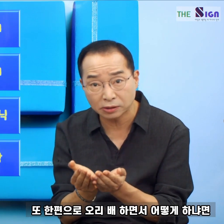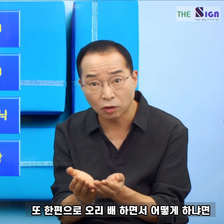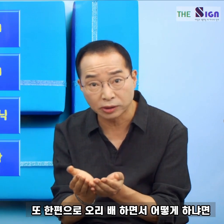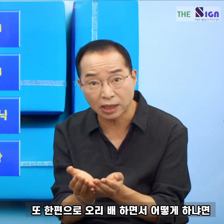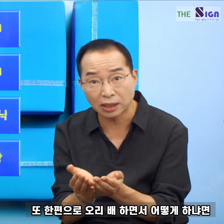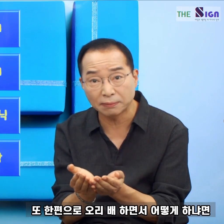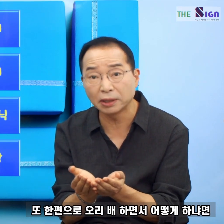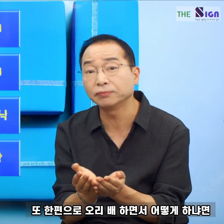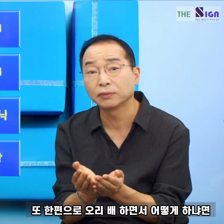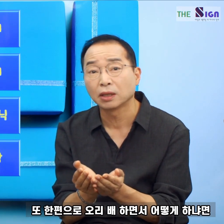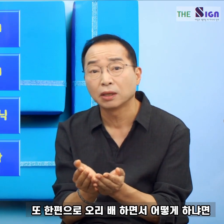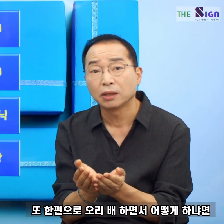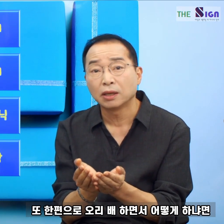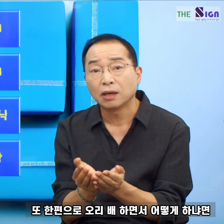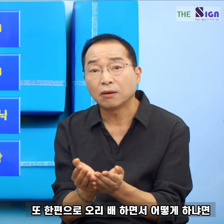어떻게 하냐면